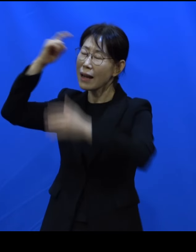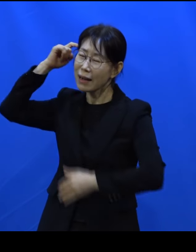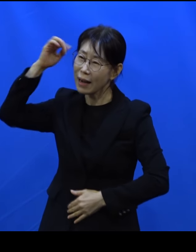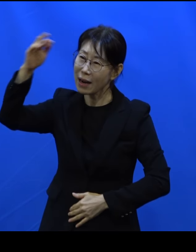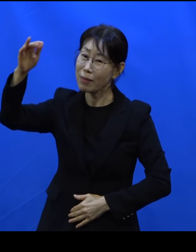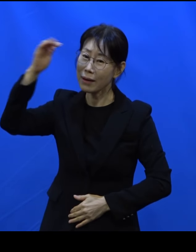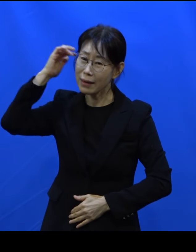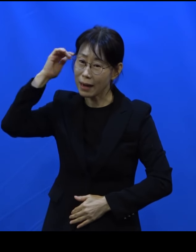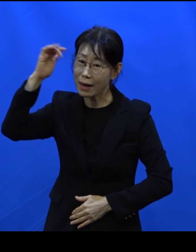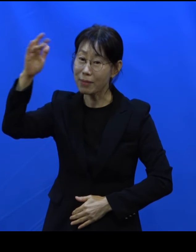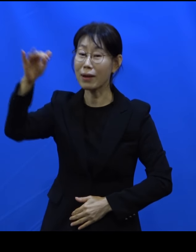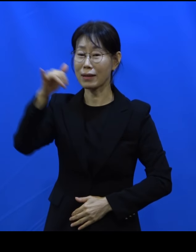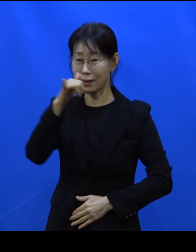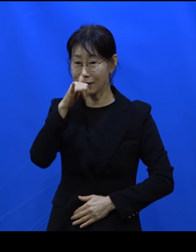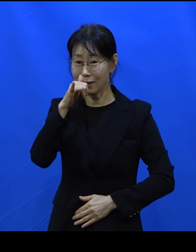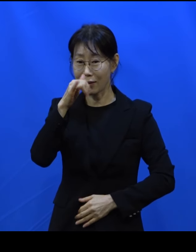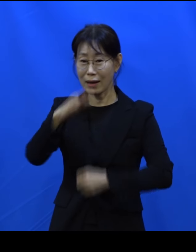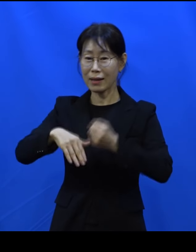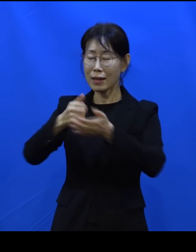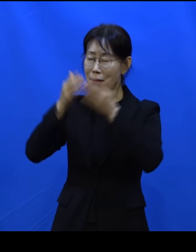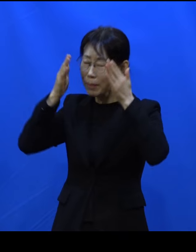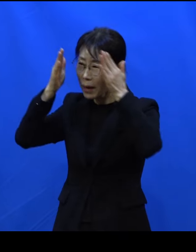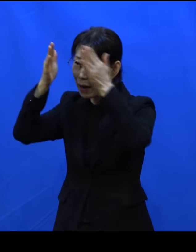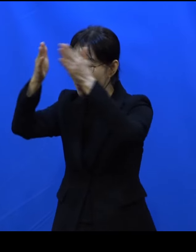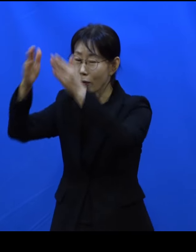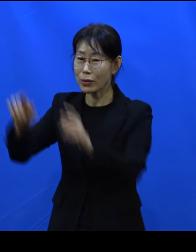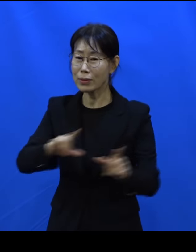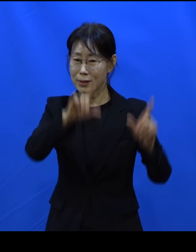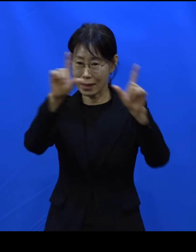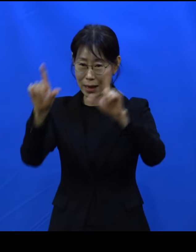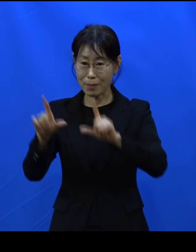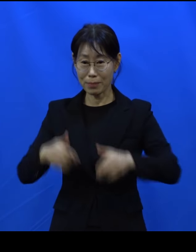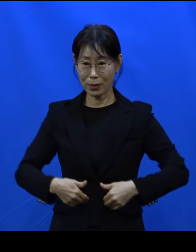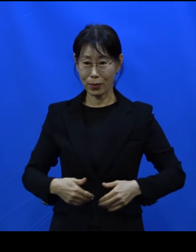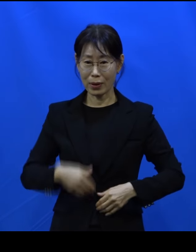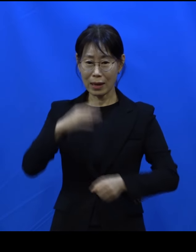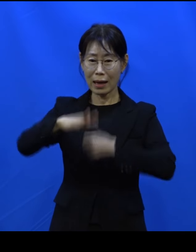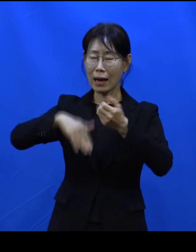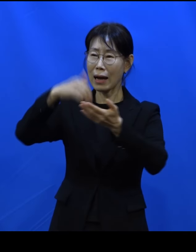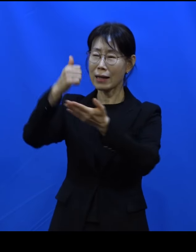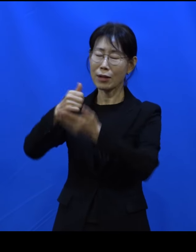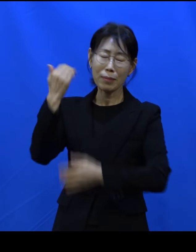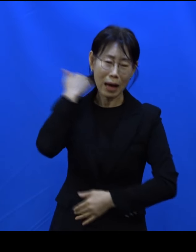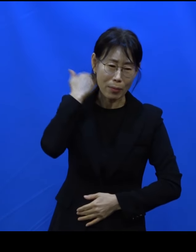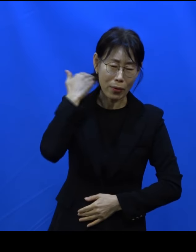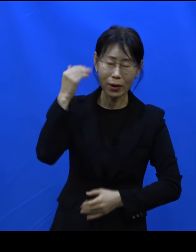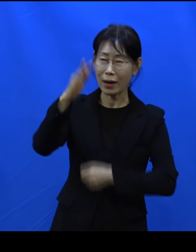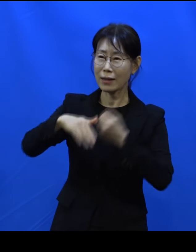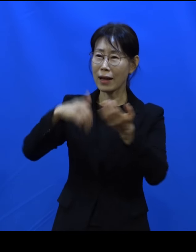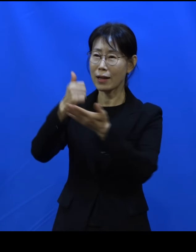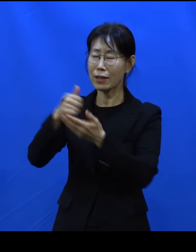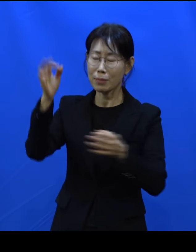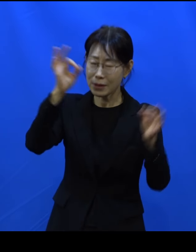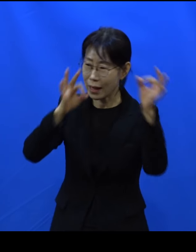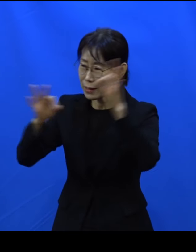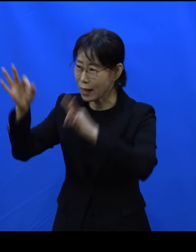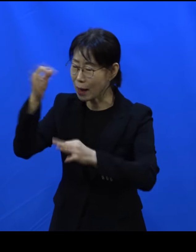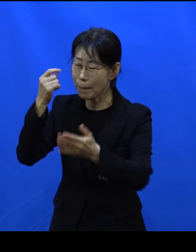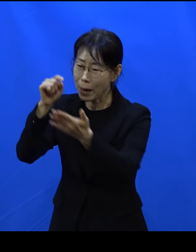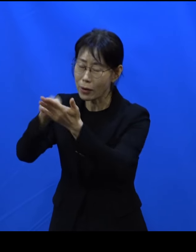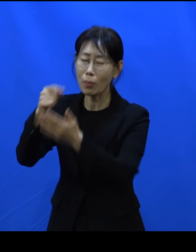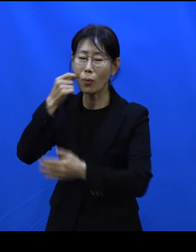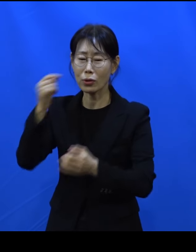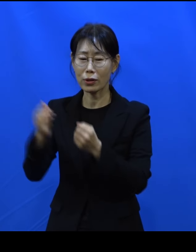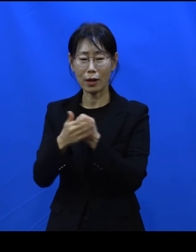계속 하나님을 추구하는 삶. 근데 하나님을 못 찾으니까 이제 엉뚱한 것에 이제 빠지기도 하고, 그러나 결국은